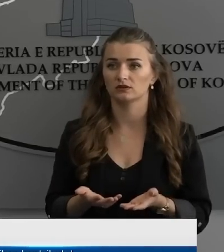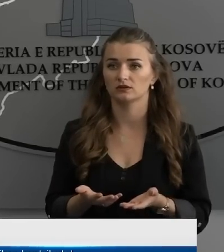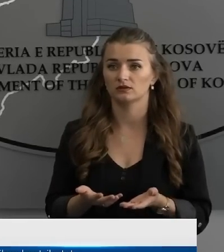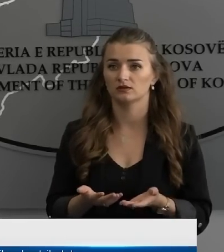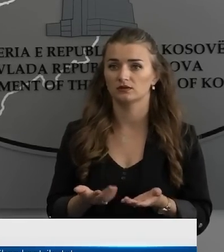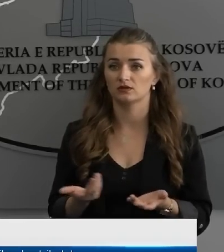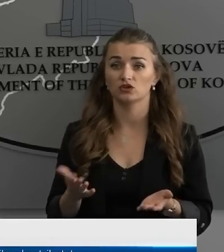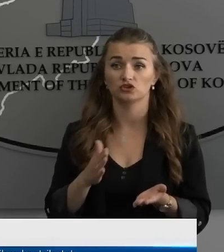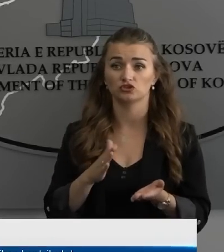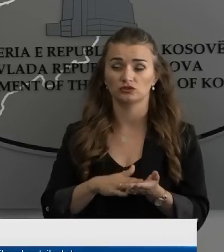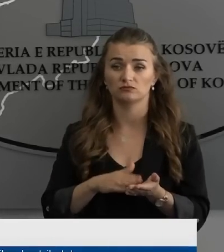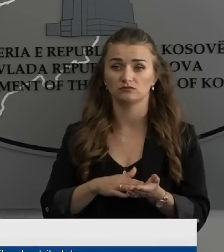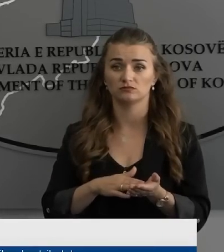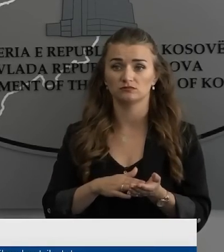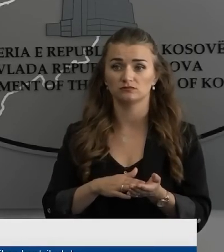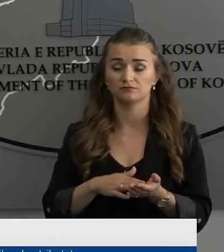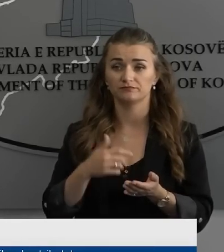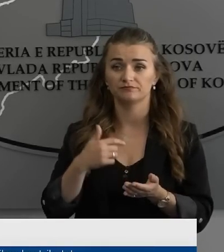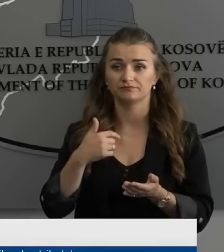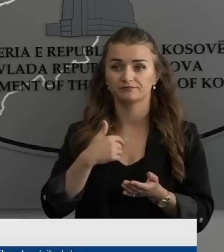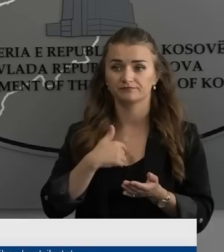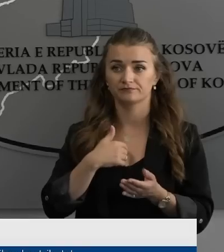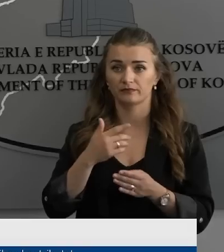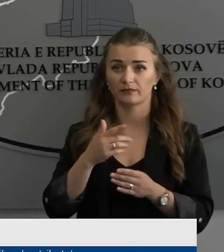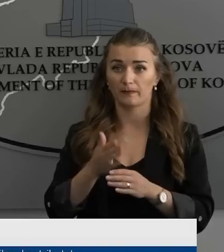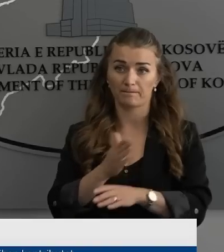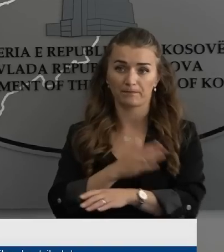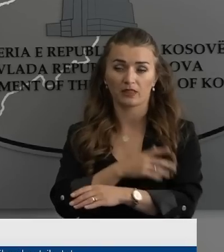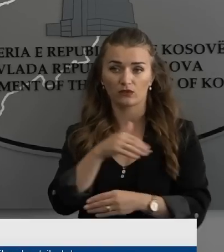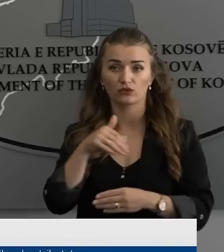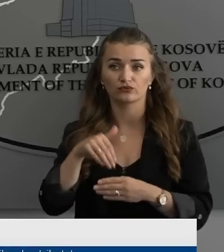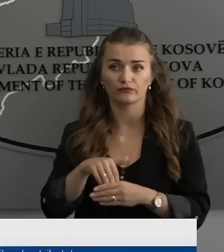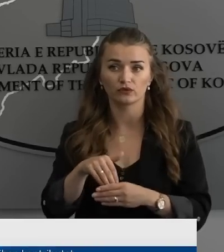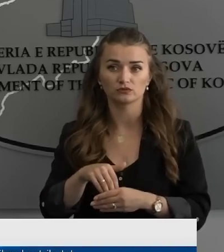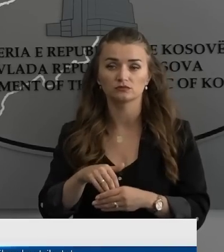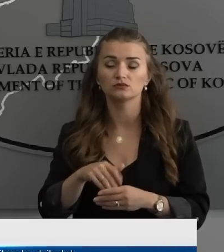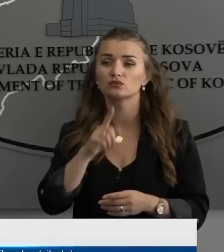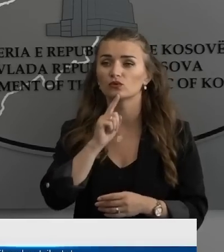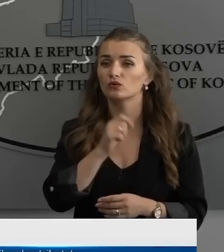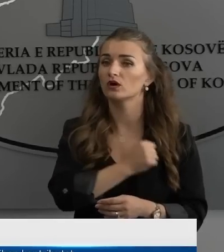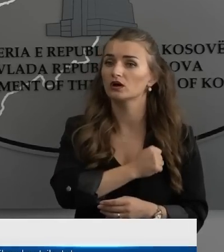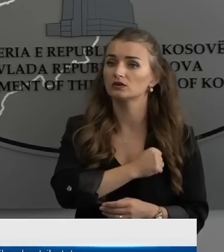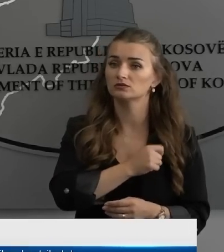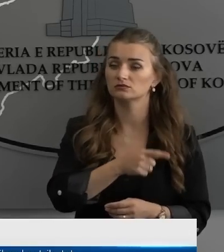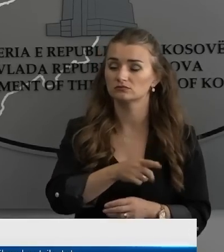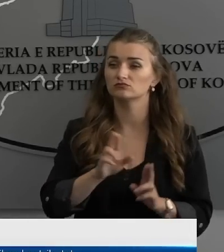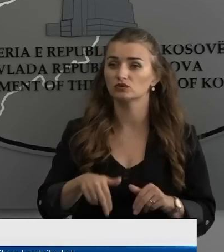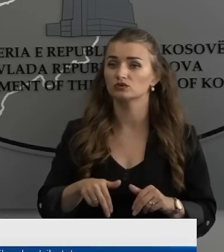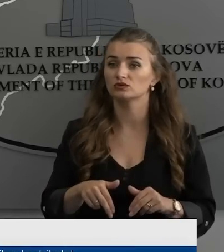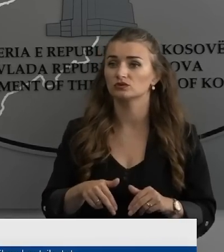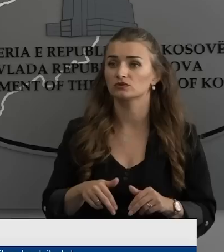nëse vetëm shkaktojmë zgjedhjet e parakoshme, nuk ka garancion që